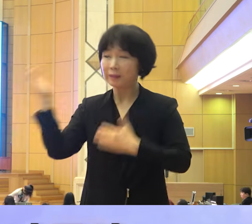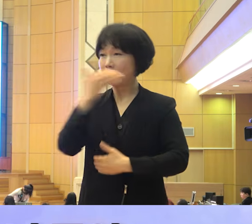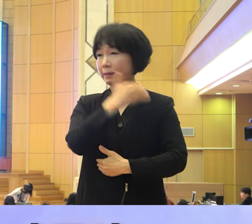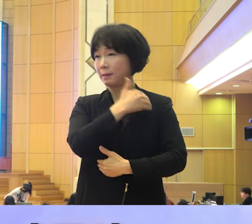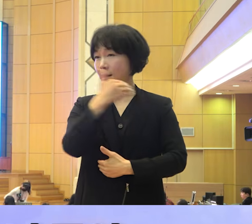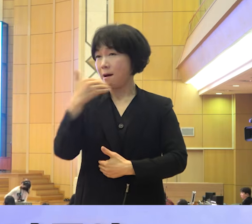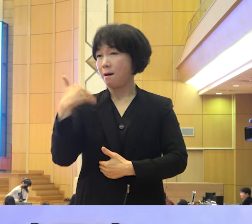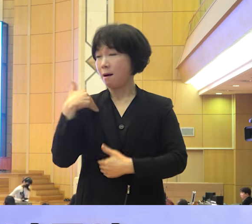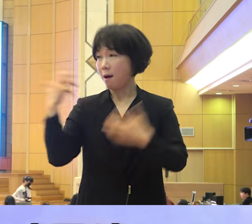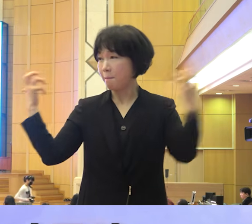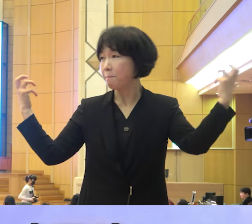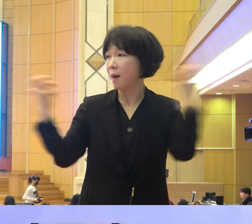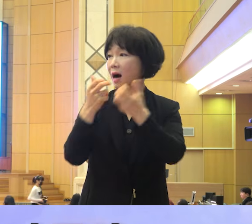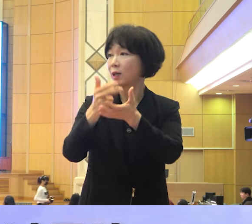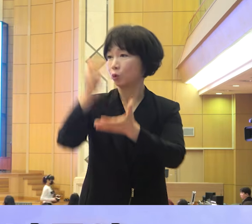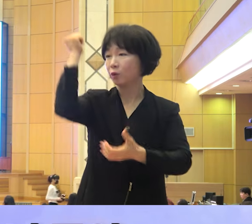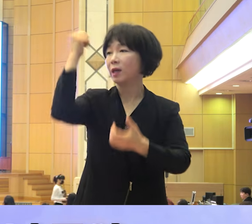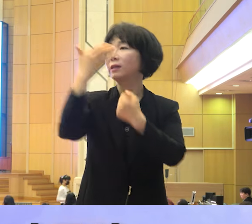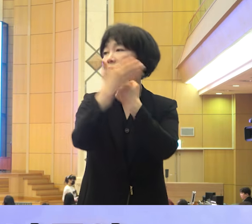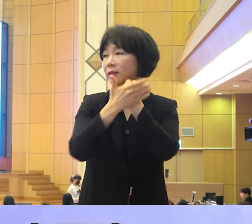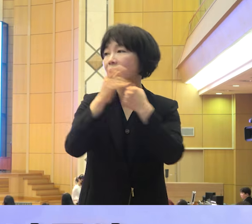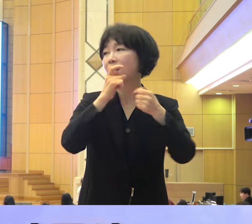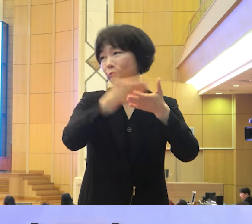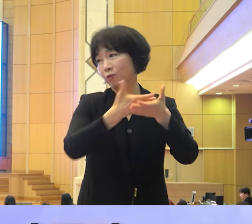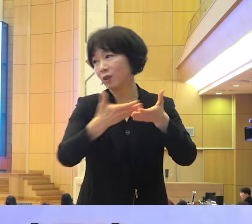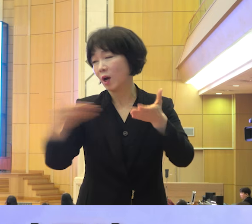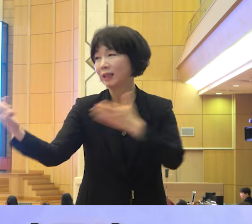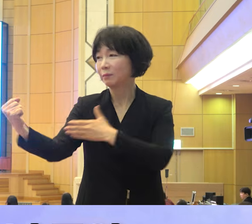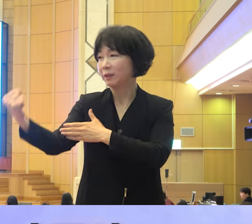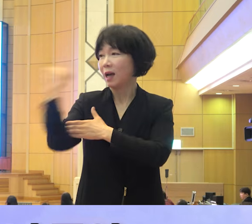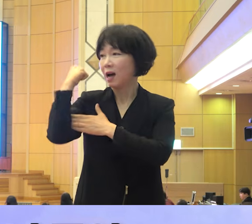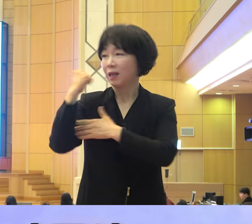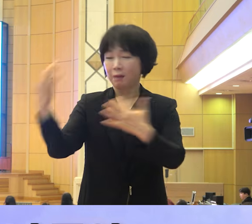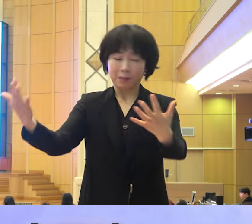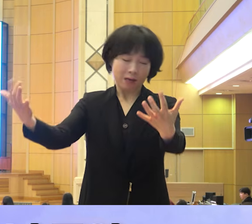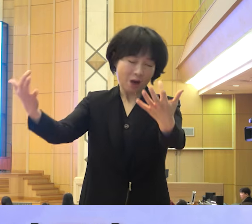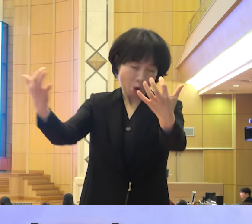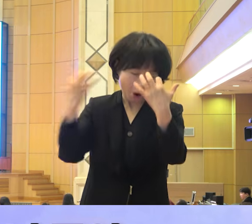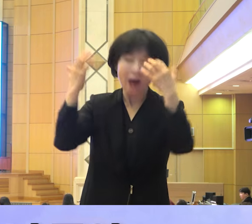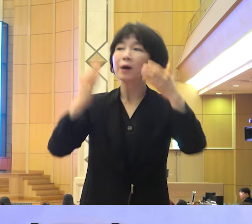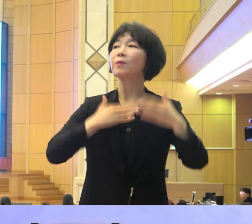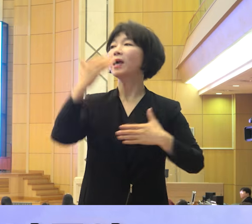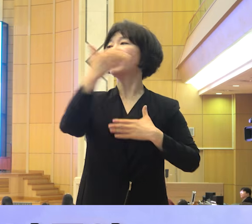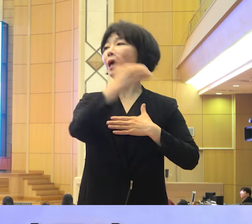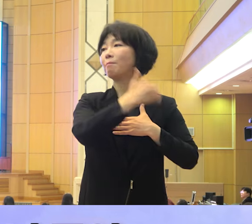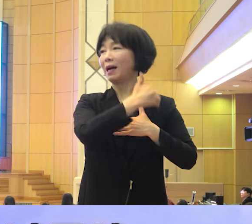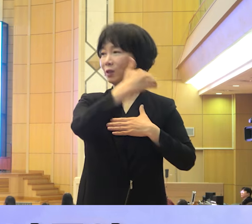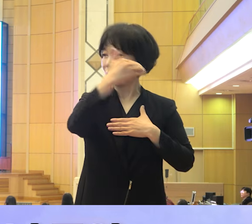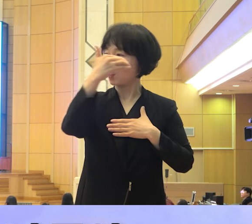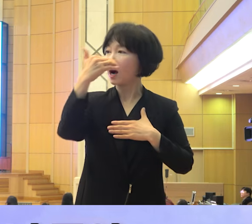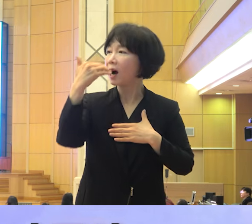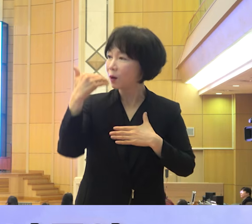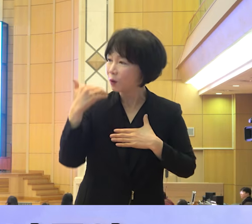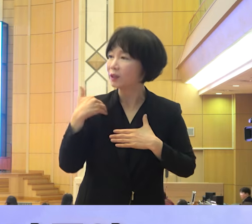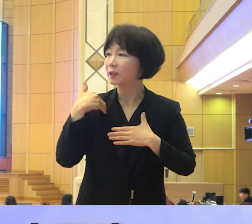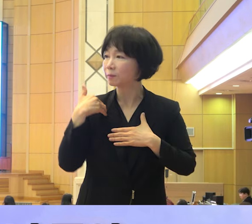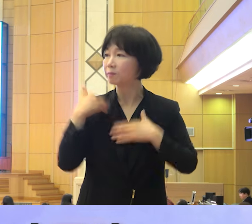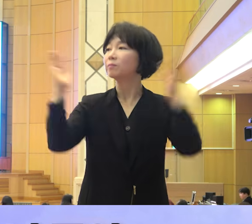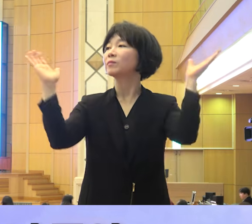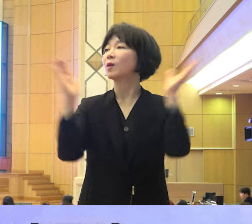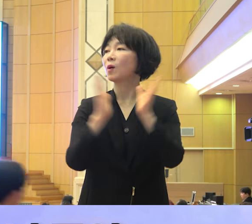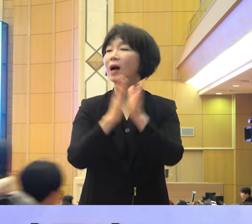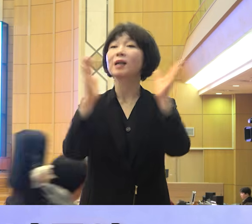차고 넘치는 주의 은혜의 물결 힘차게 밀려와 내게 만족하오.